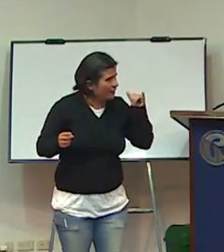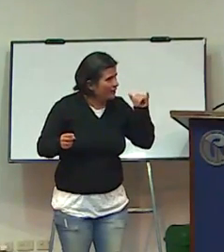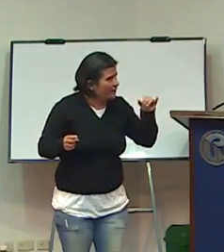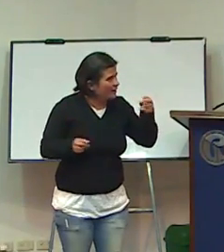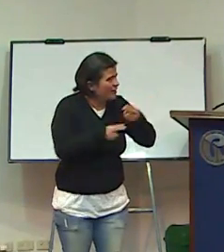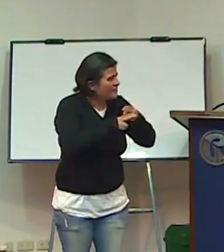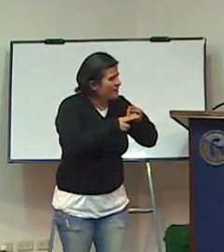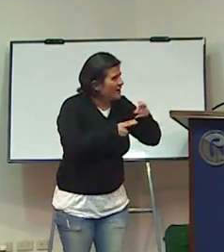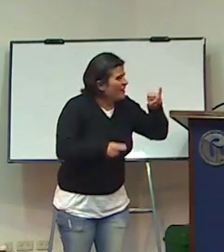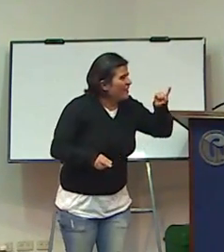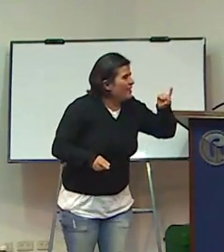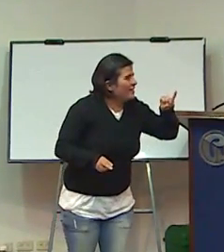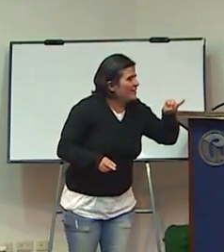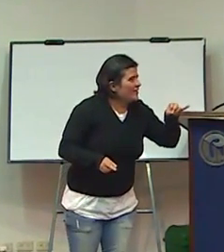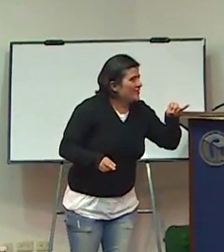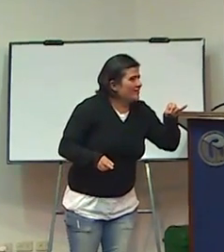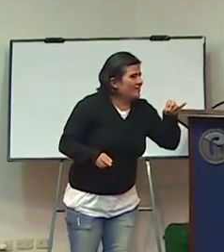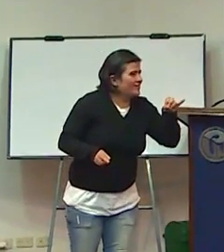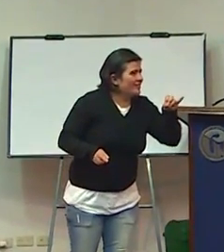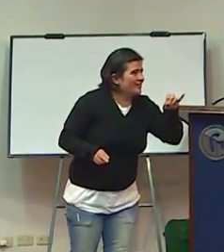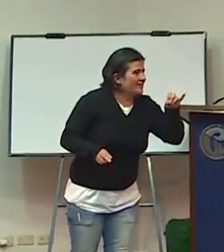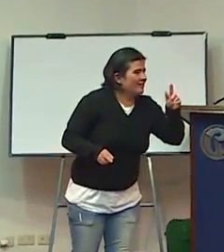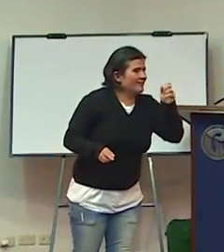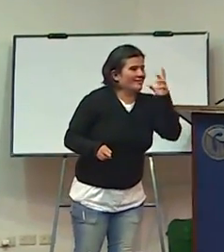En cuanto a lo que la profesora